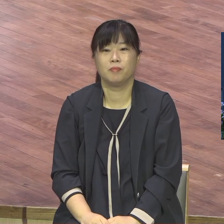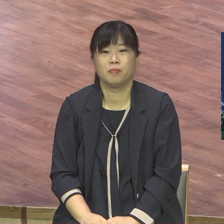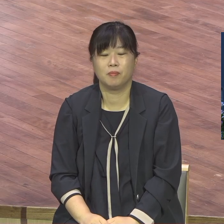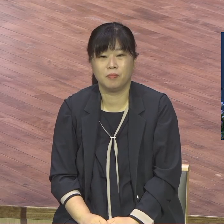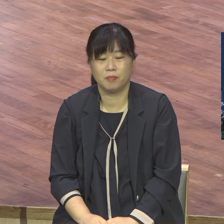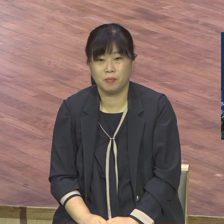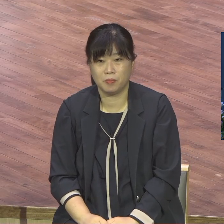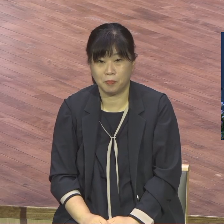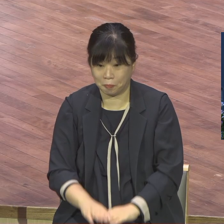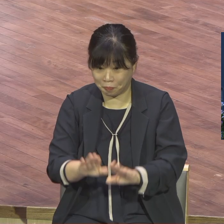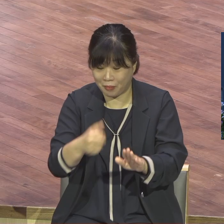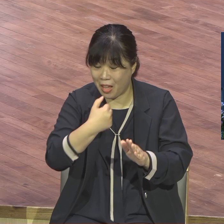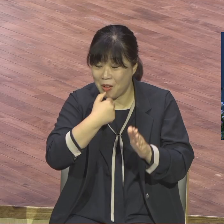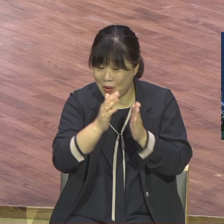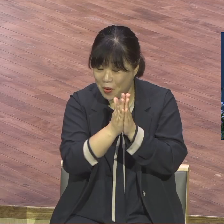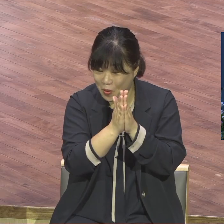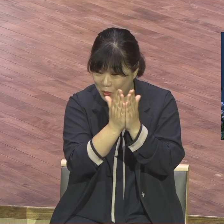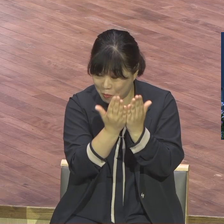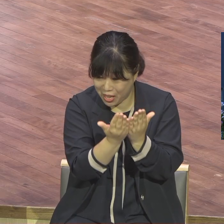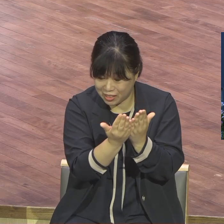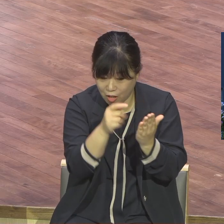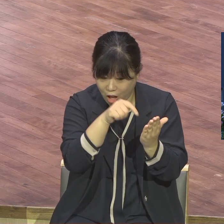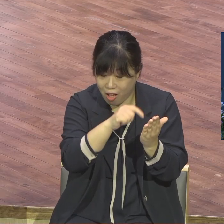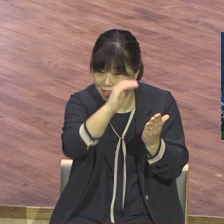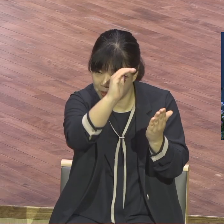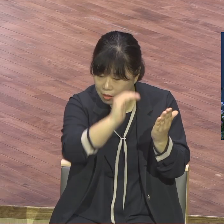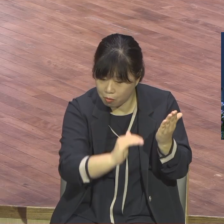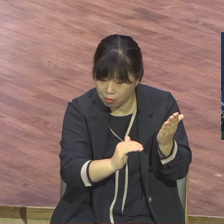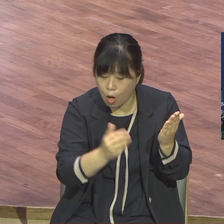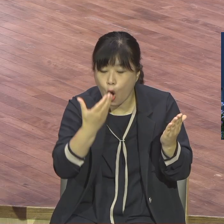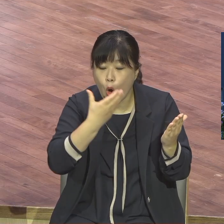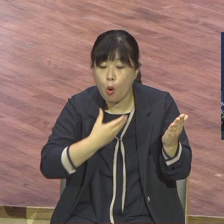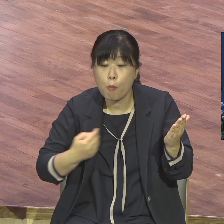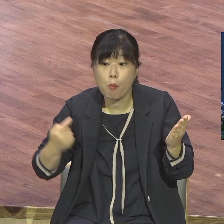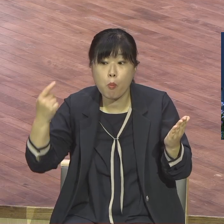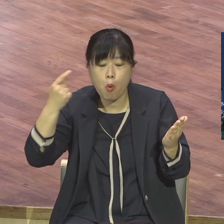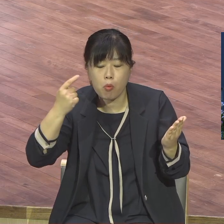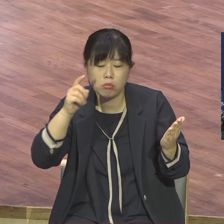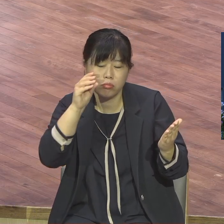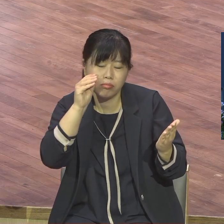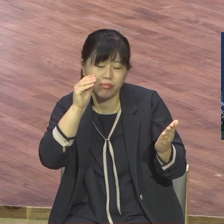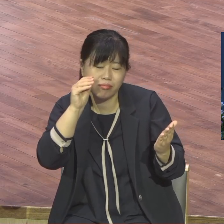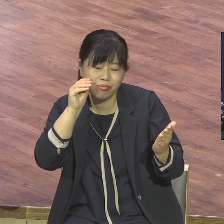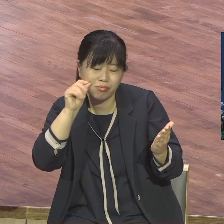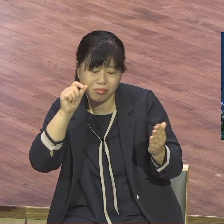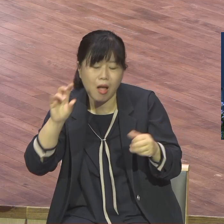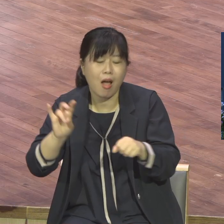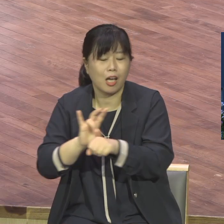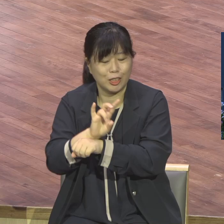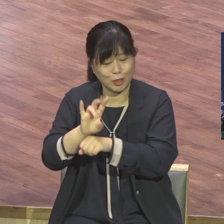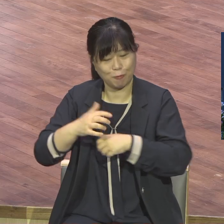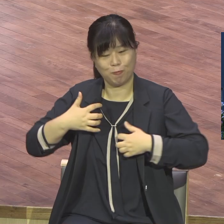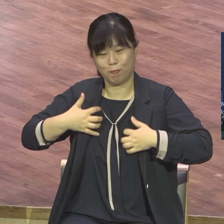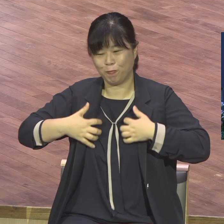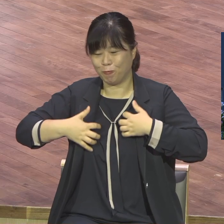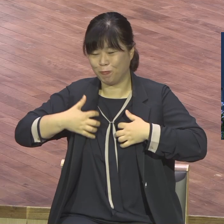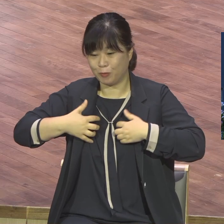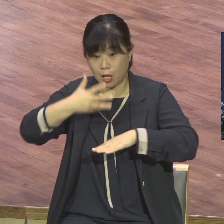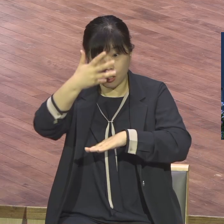복음으로 24 복음으로 24 되어 어떤 상황 속에서도 흔들리지